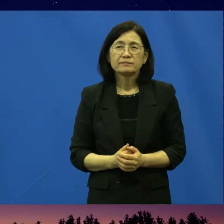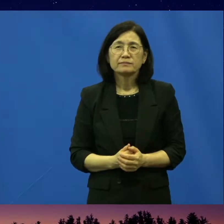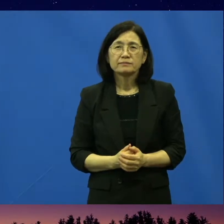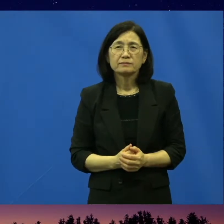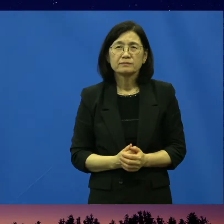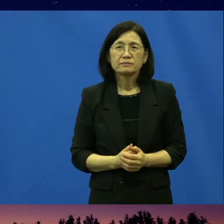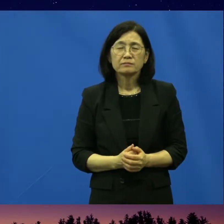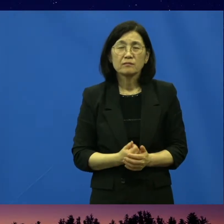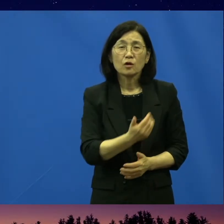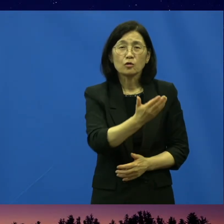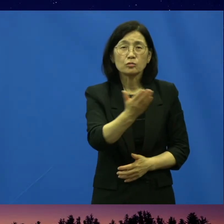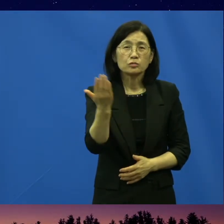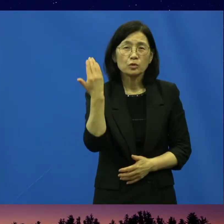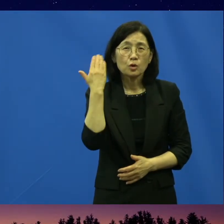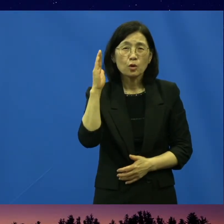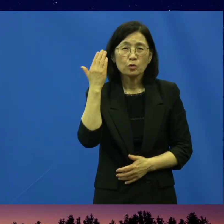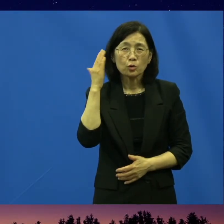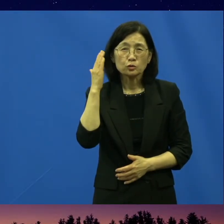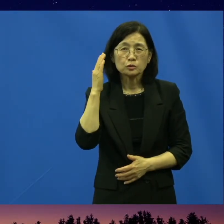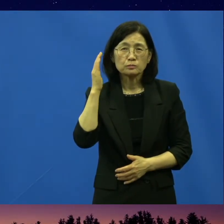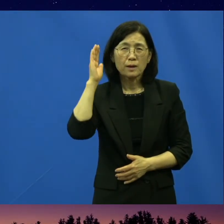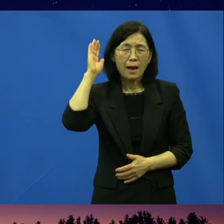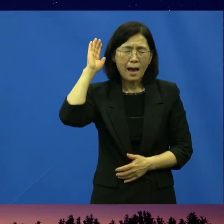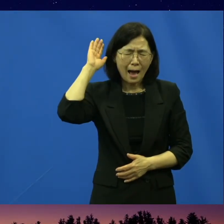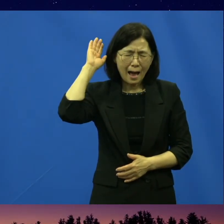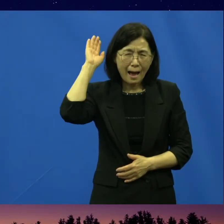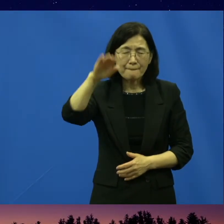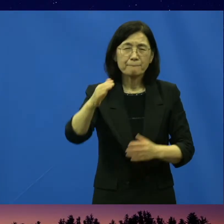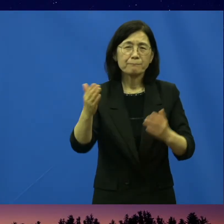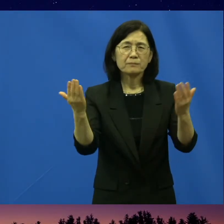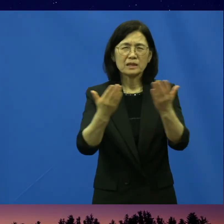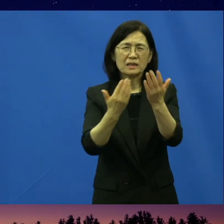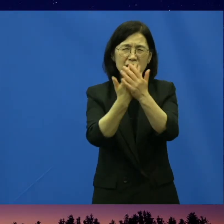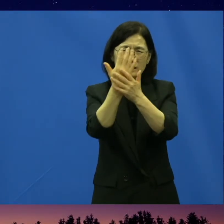여러분, 요즘 우리의 삶이 예측할 수 없다는 것, 변화무쌍하다는 것,